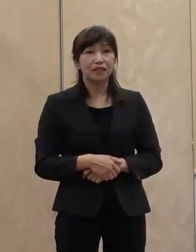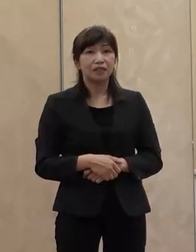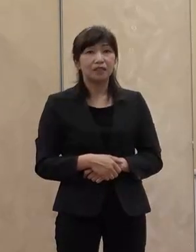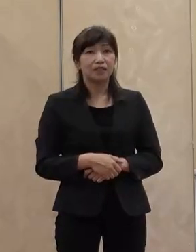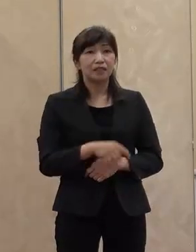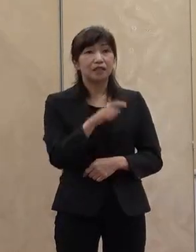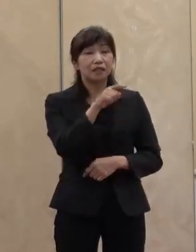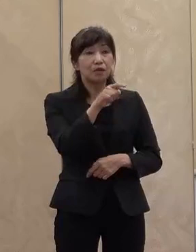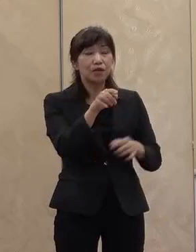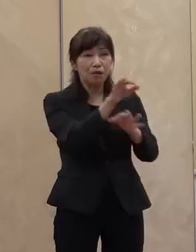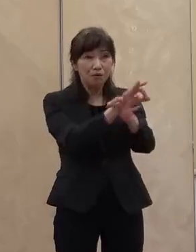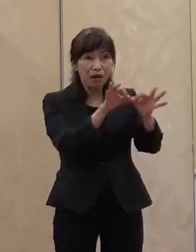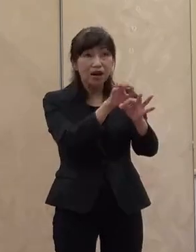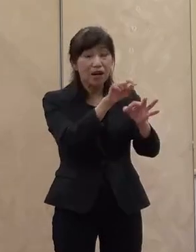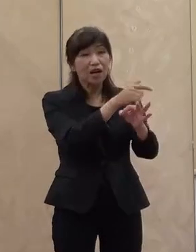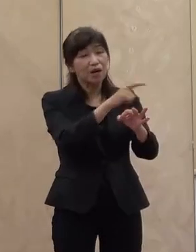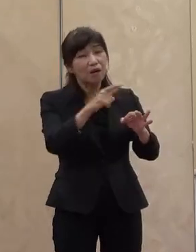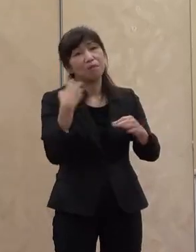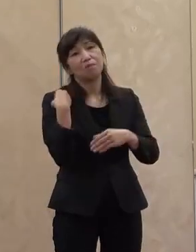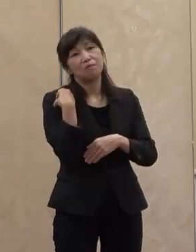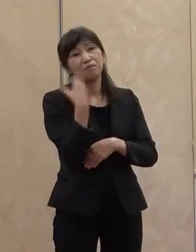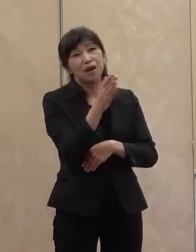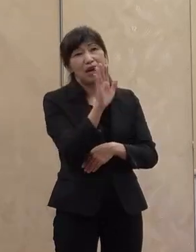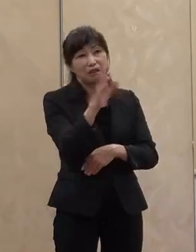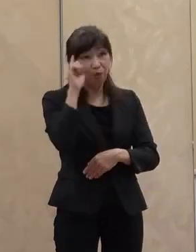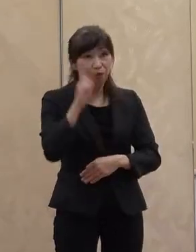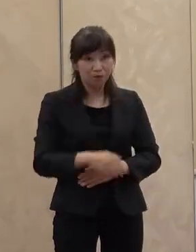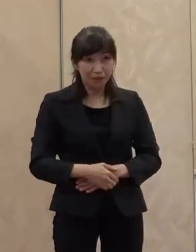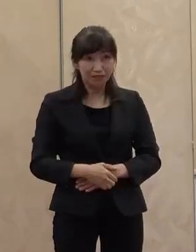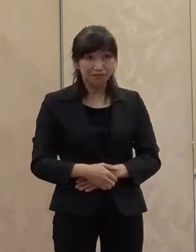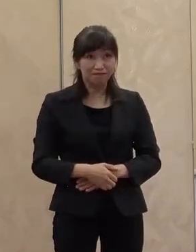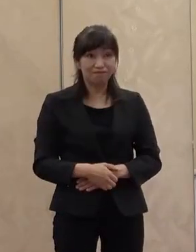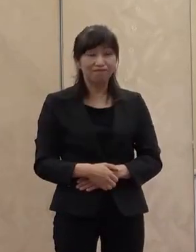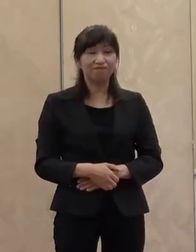っと回る可能性は あると思います。